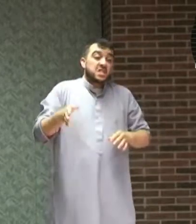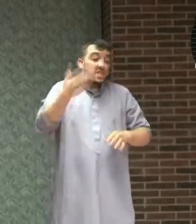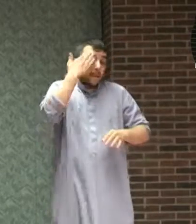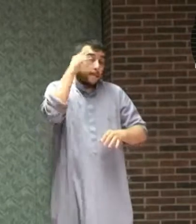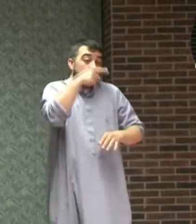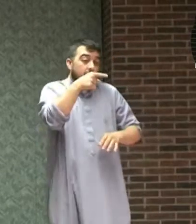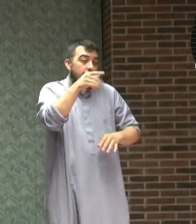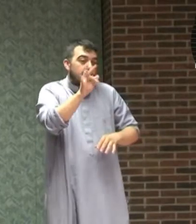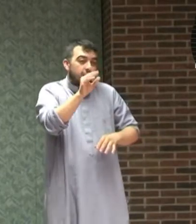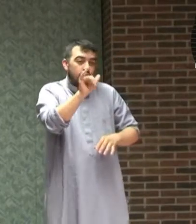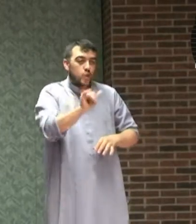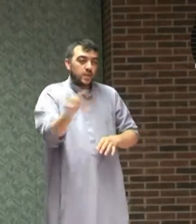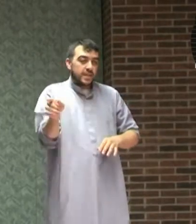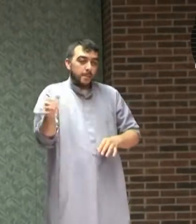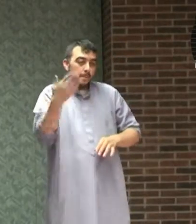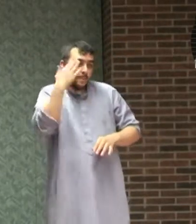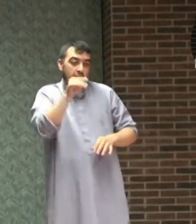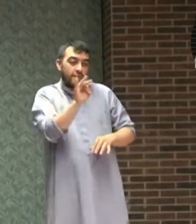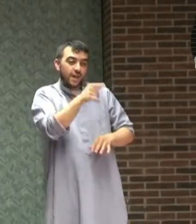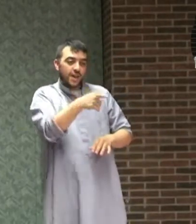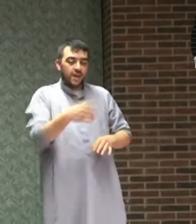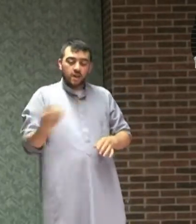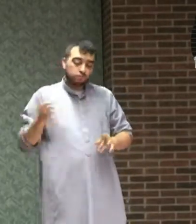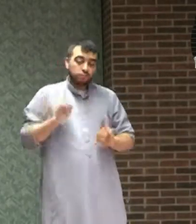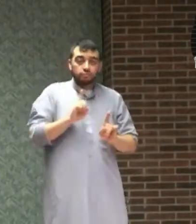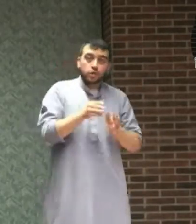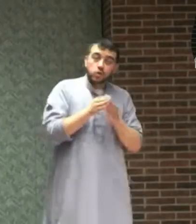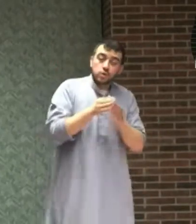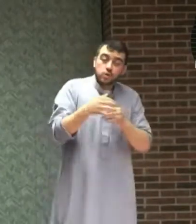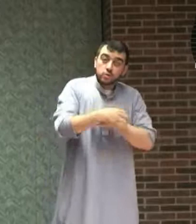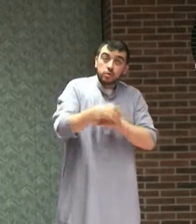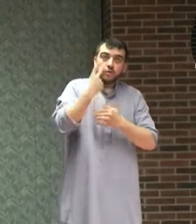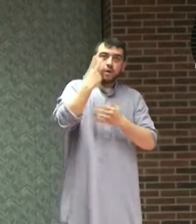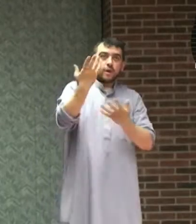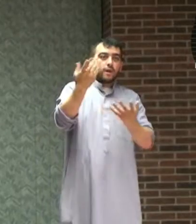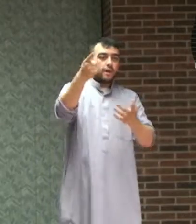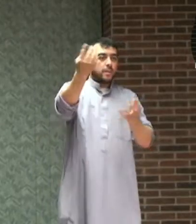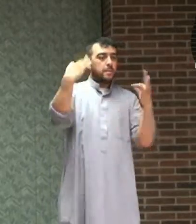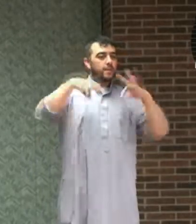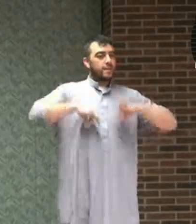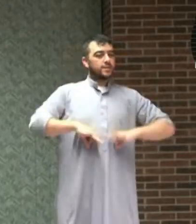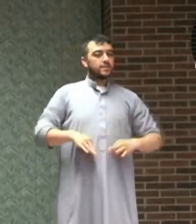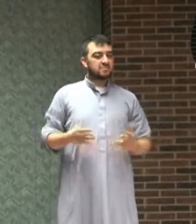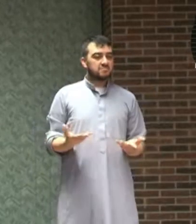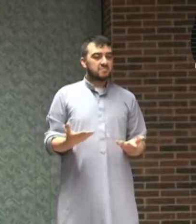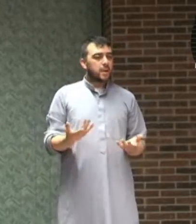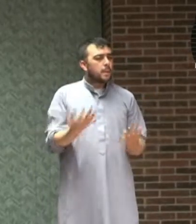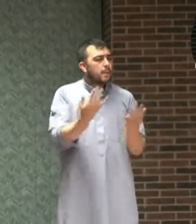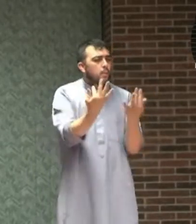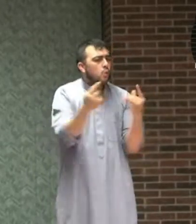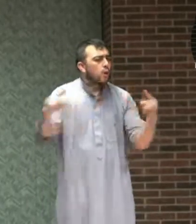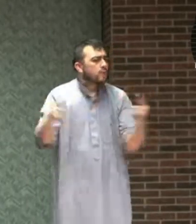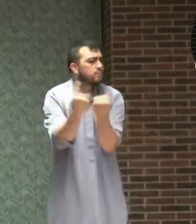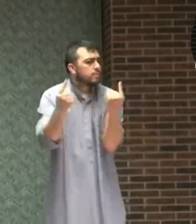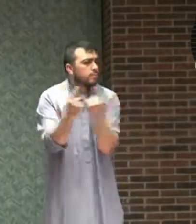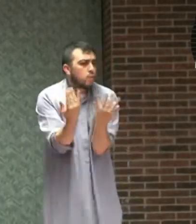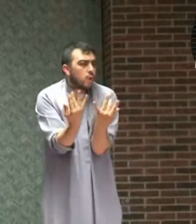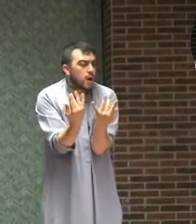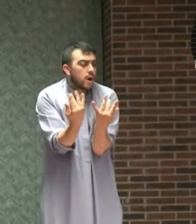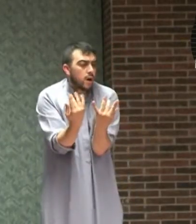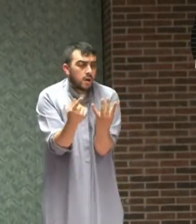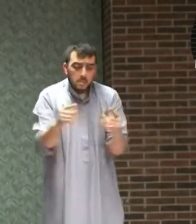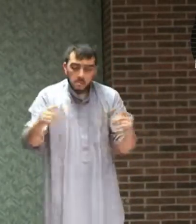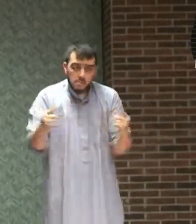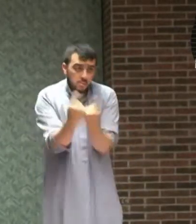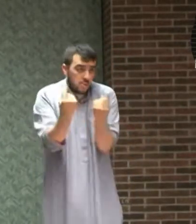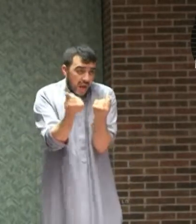Et vous voyez que Youssouf alayhi salam, qui a subi tout cela, qui était un conflit énorme en réalité, un conflit mondain, c'est pas un